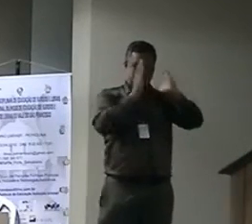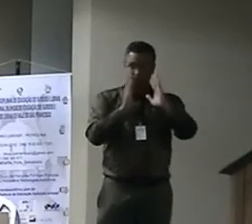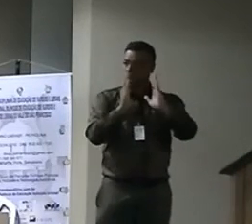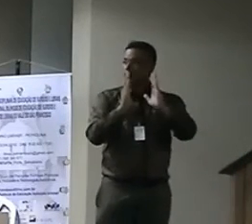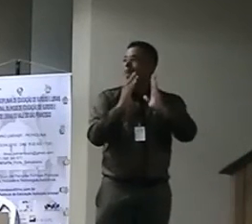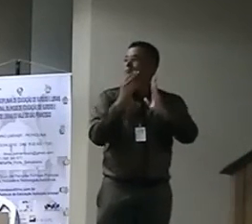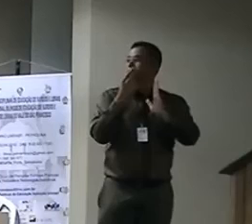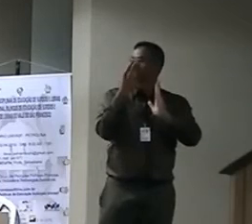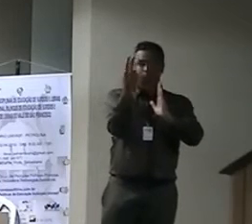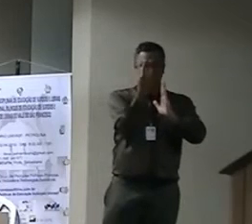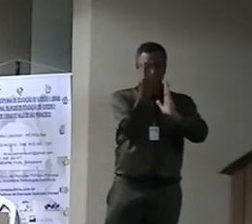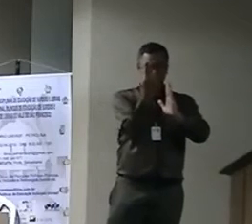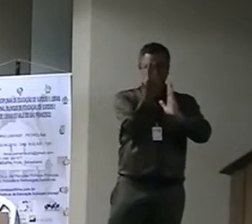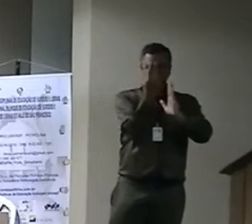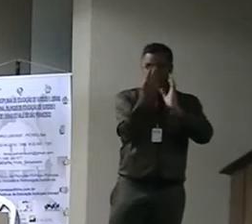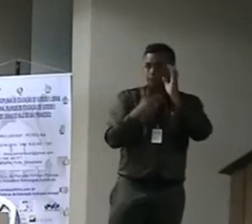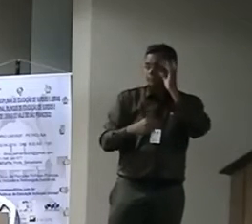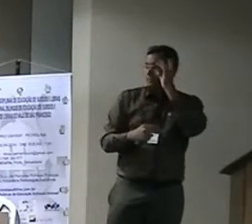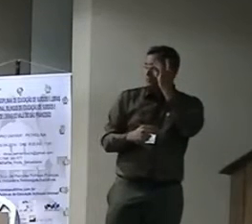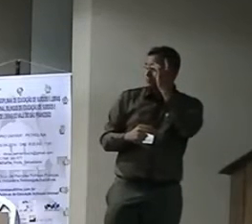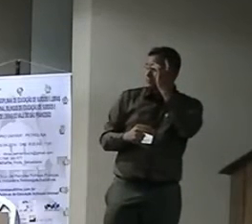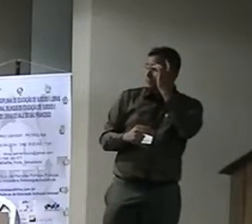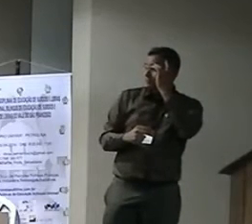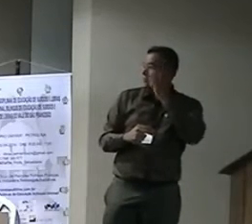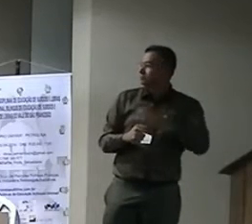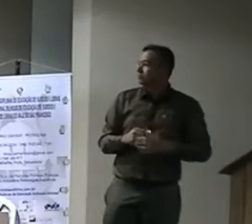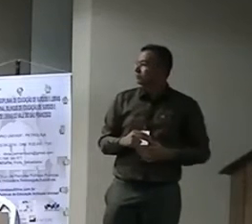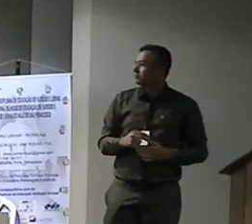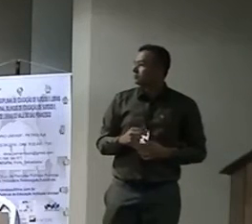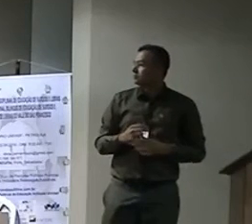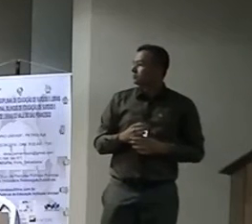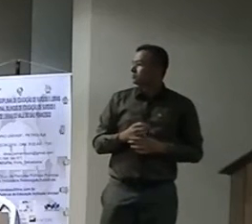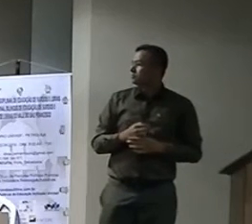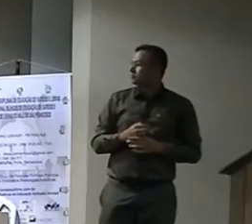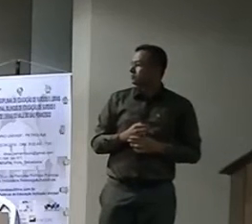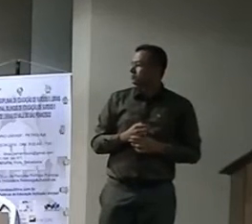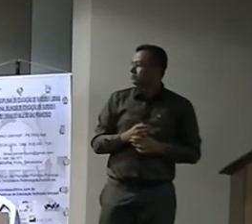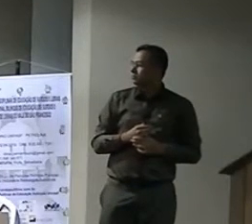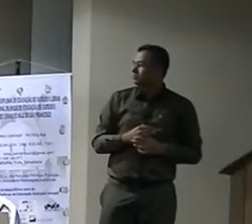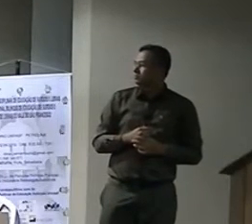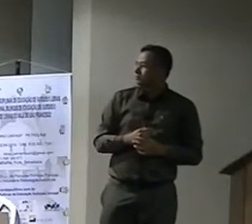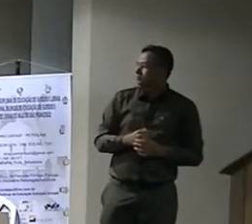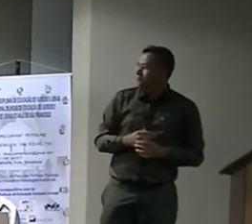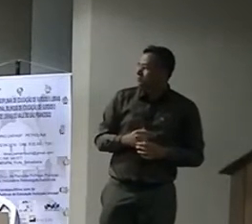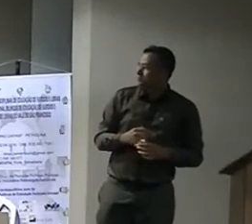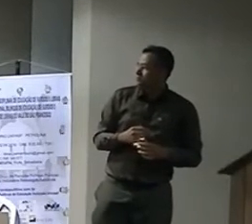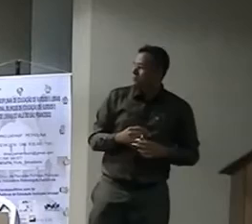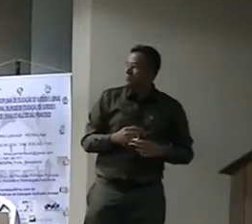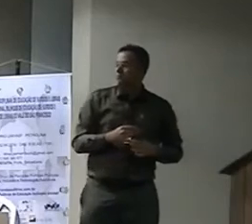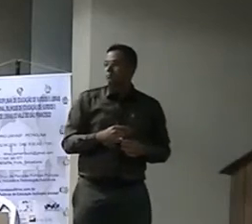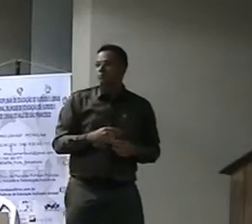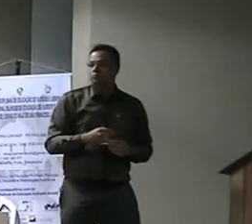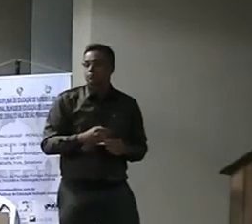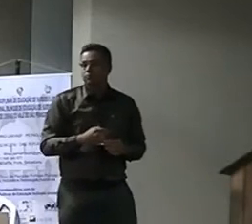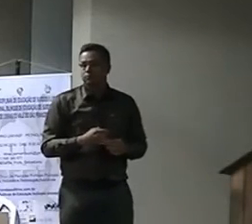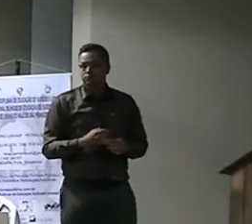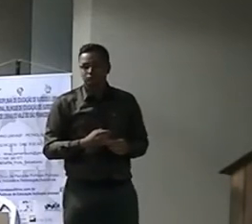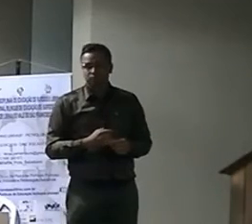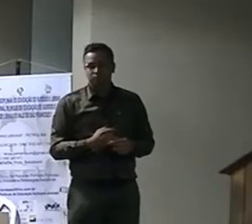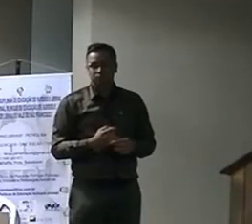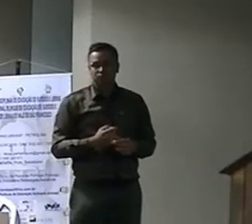ele é a fase de negociação, né? Eles tentam encontrar estratégias para melhoria de condições de vida.